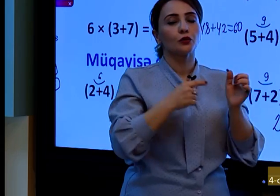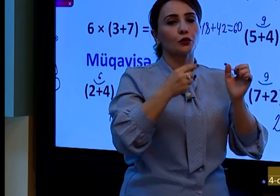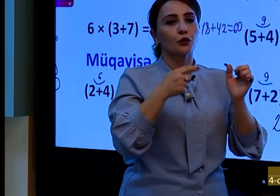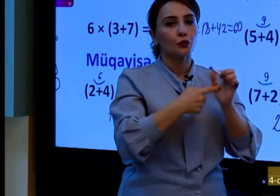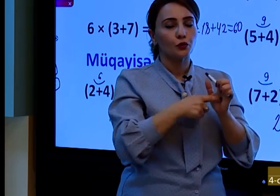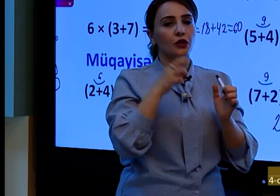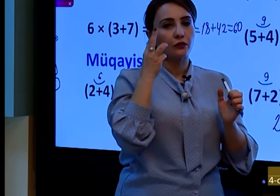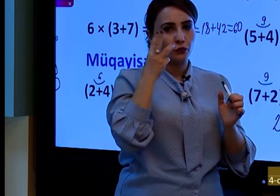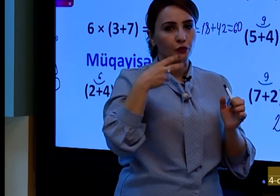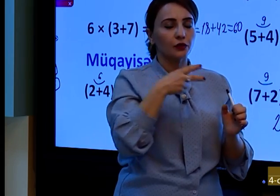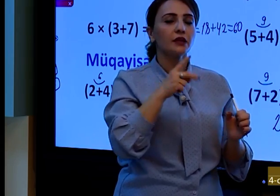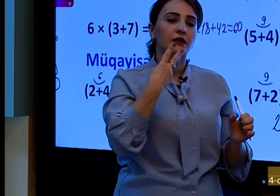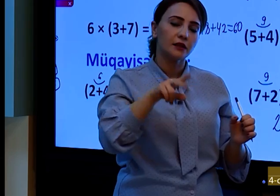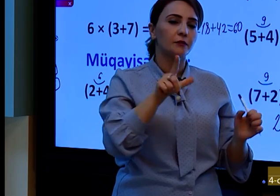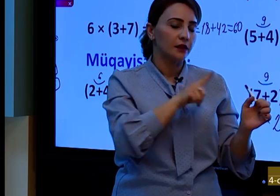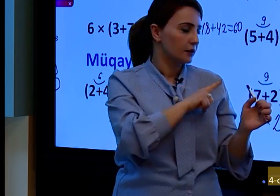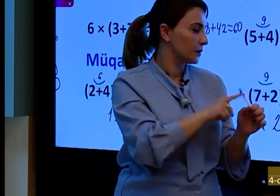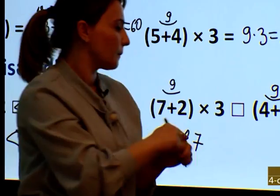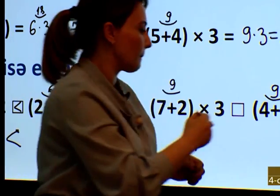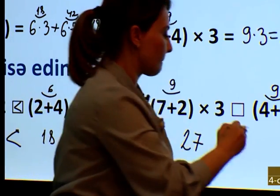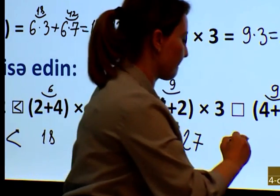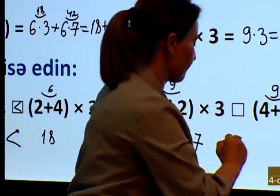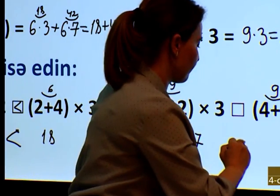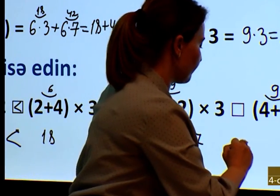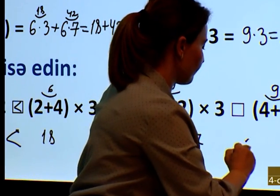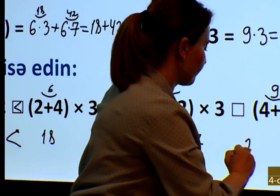9-un 3-ə vurduqda 27